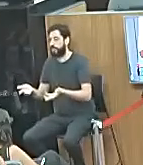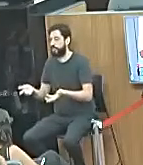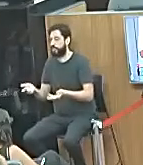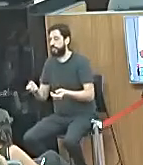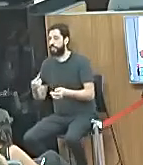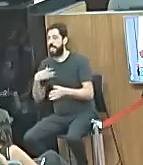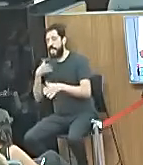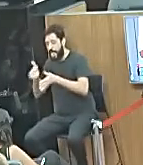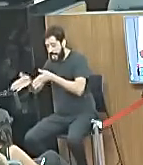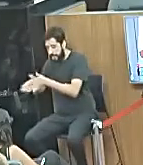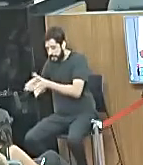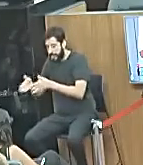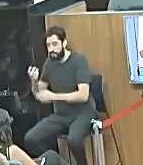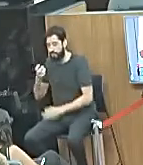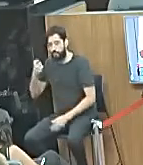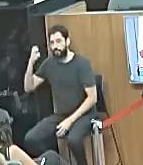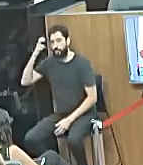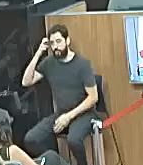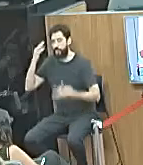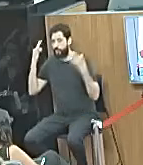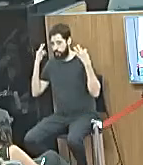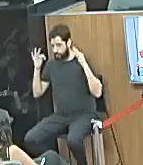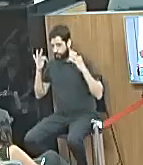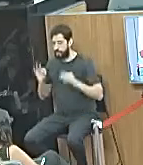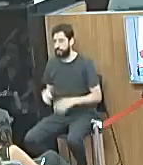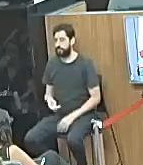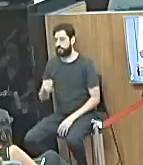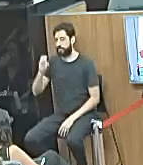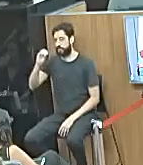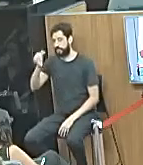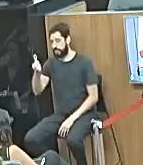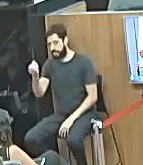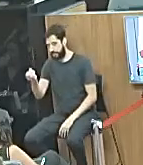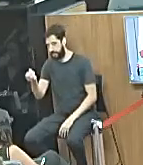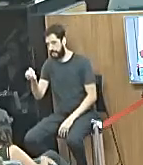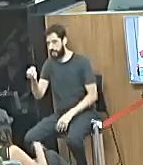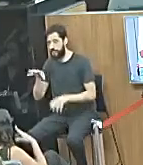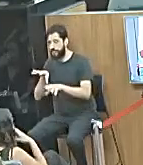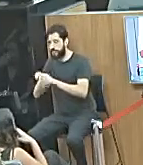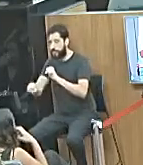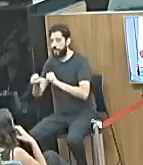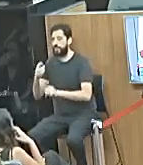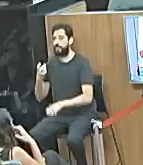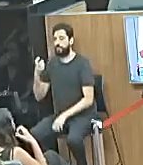e ao turismo 0 60 formação cultural